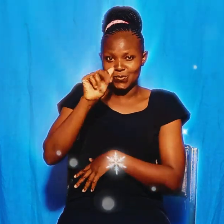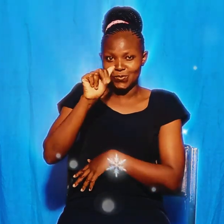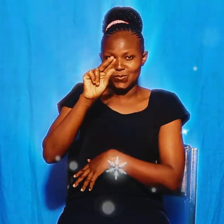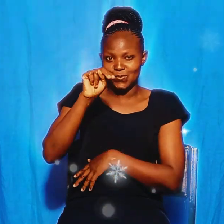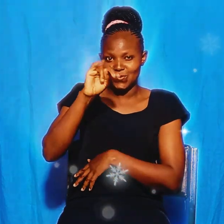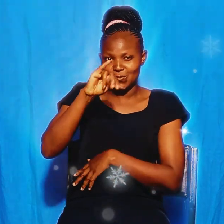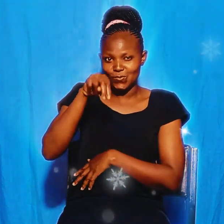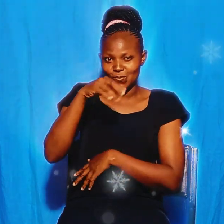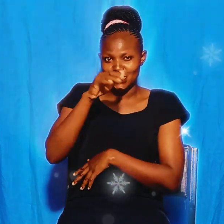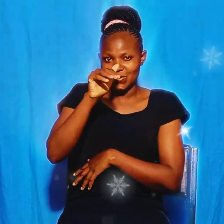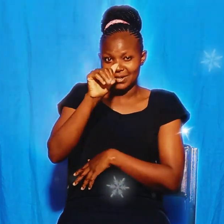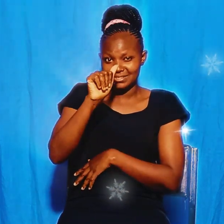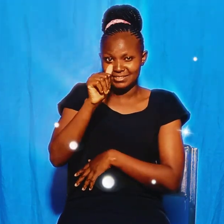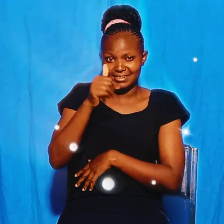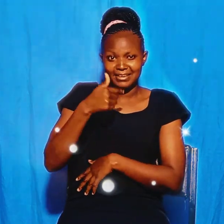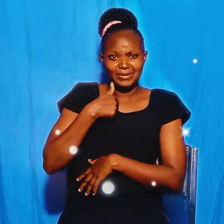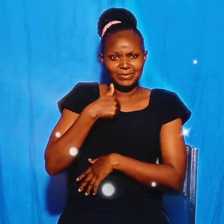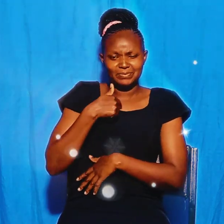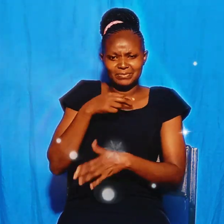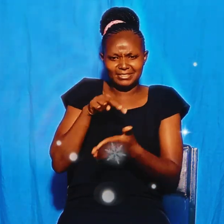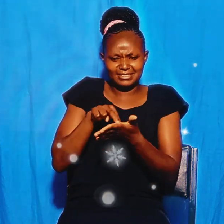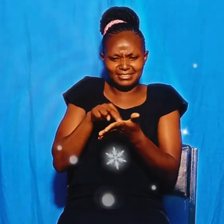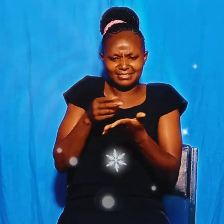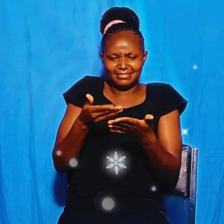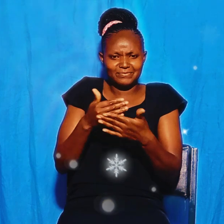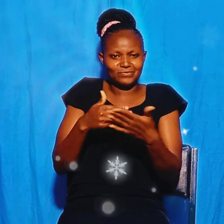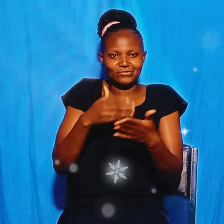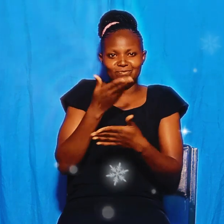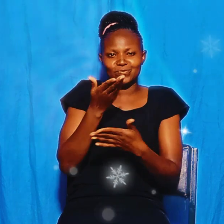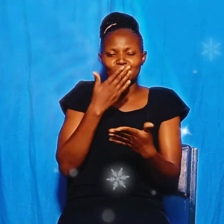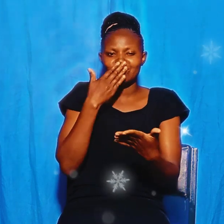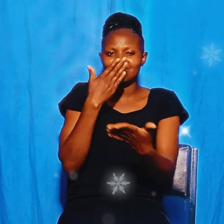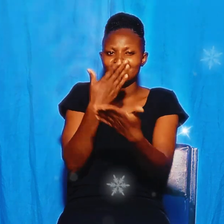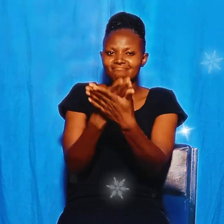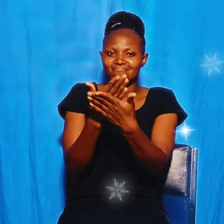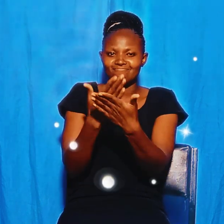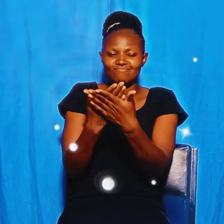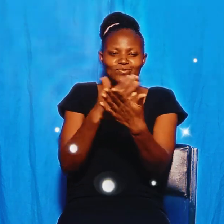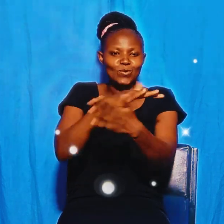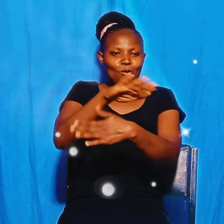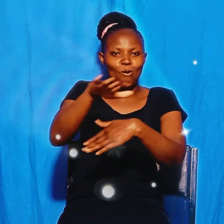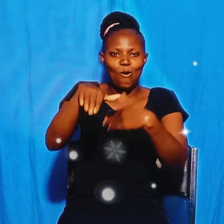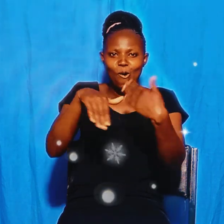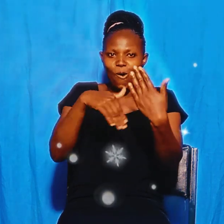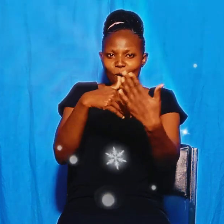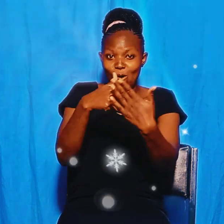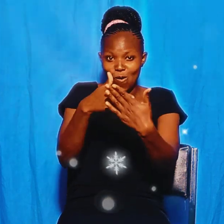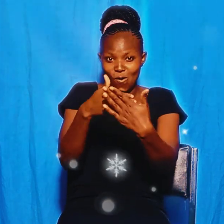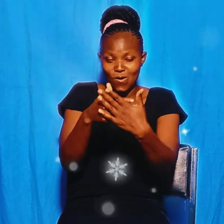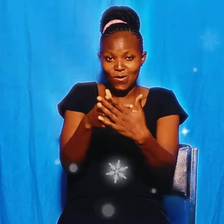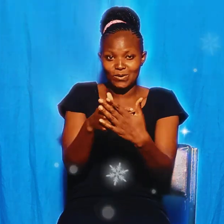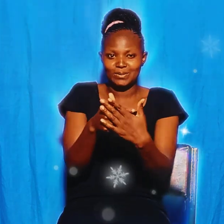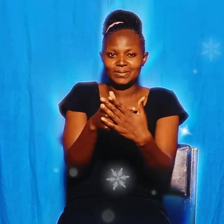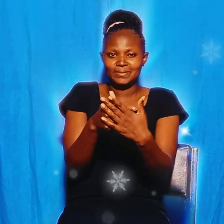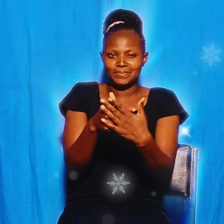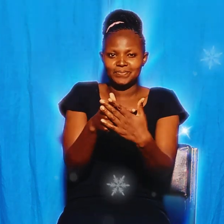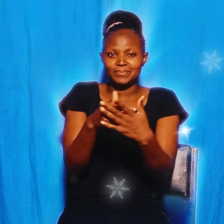na niunga ni tebaambe wenyu kumutu mgea mubea mwe wanthe na munomono kula kuingai